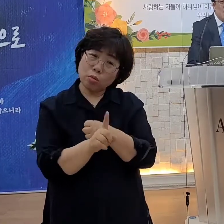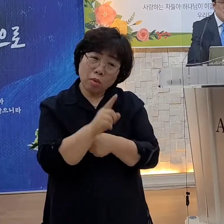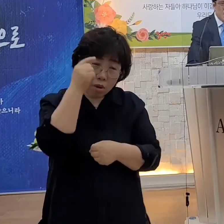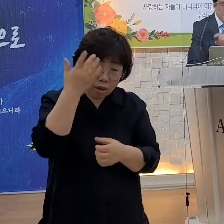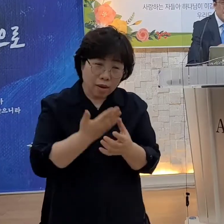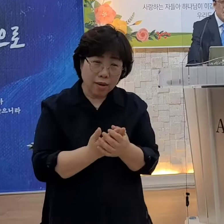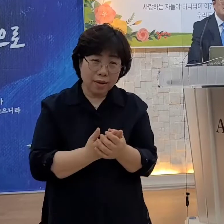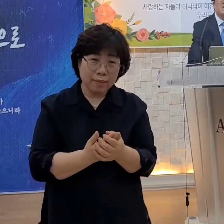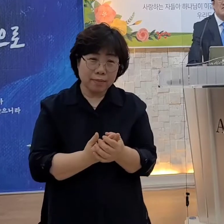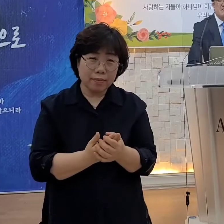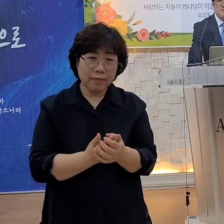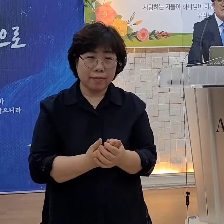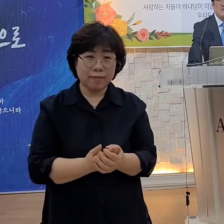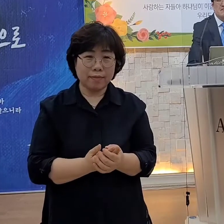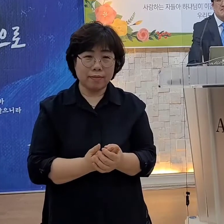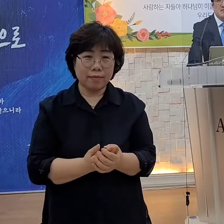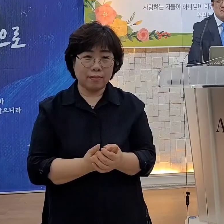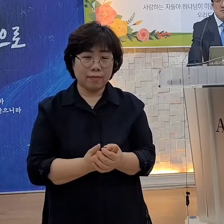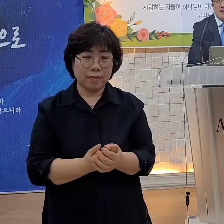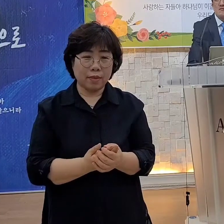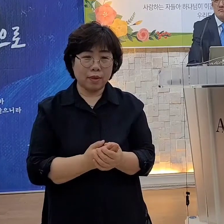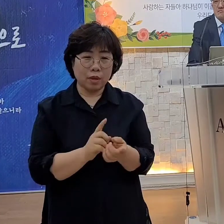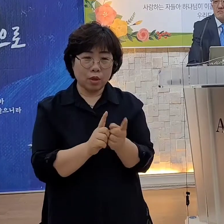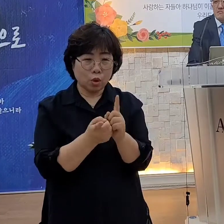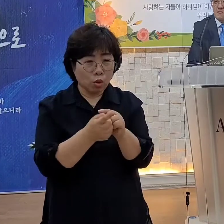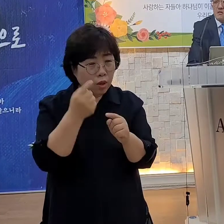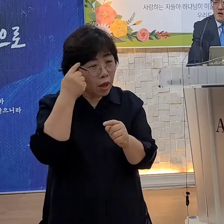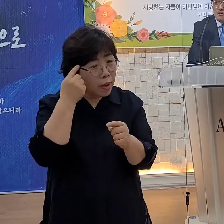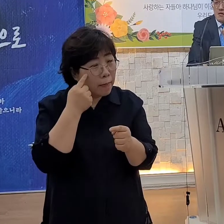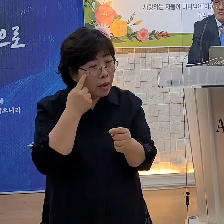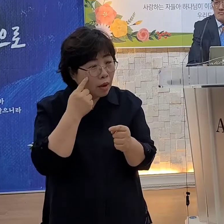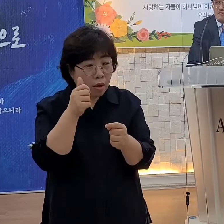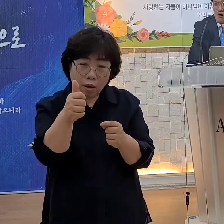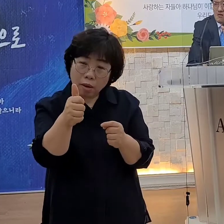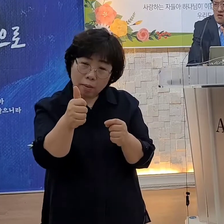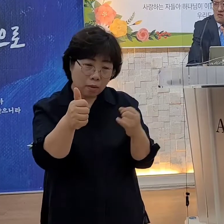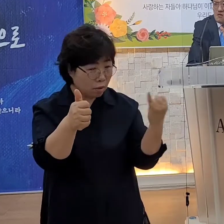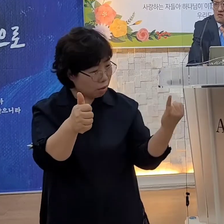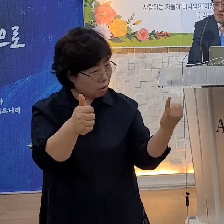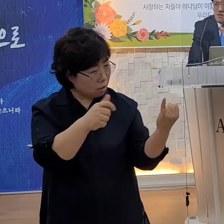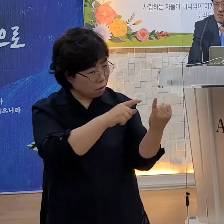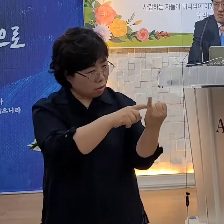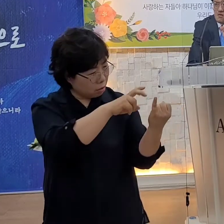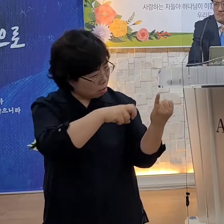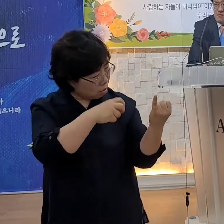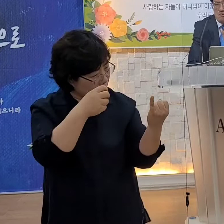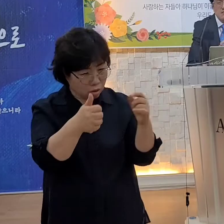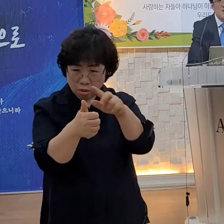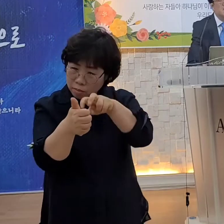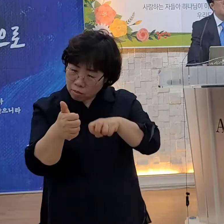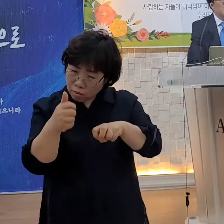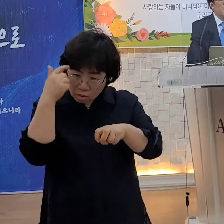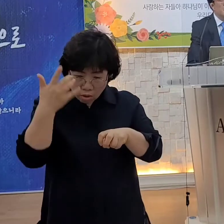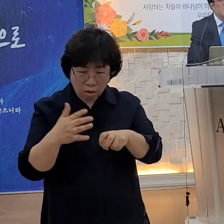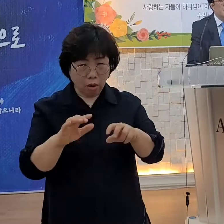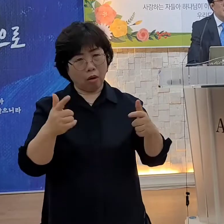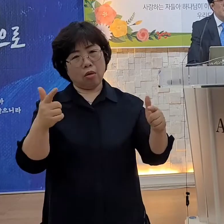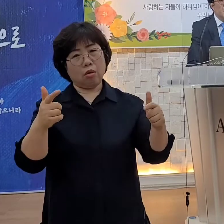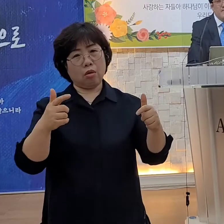같이 살고 있는 그 사람 한번 잘 생각해 보세요. 남편이고 아내고. 내가 그 사람을 미워하는가? 미워하지